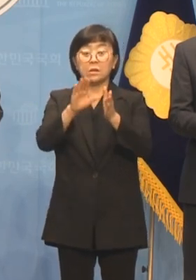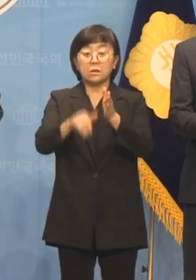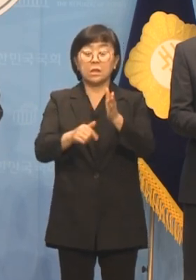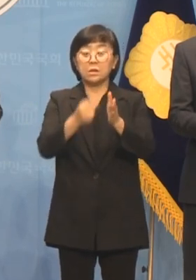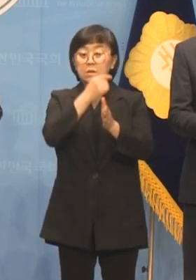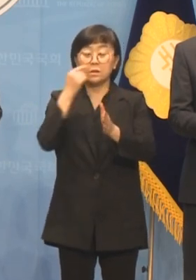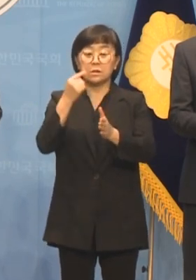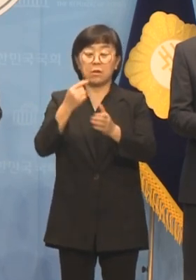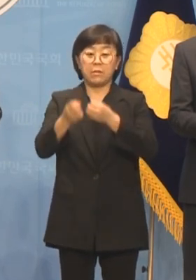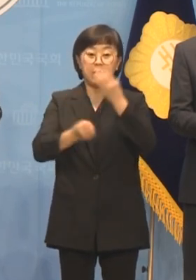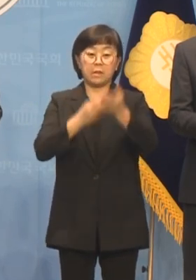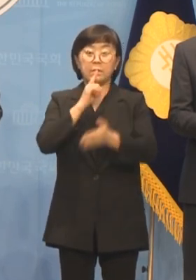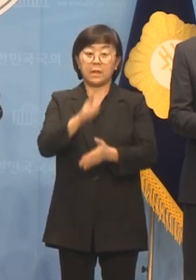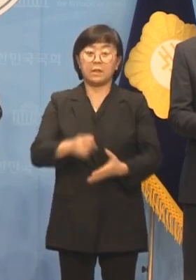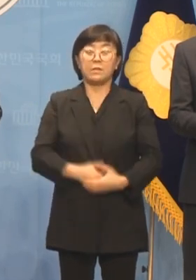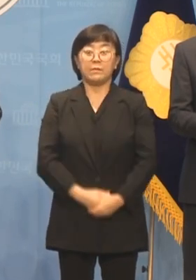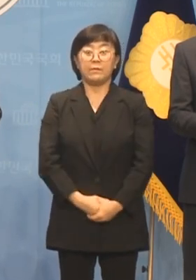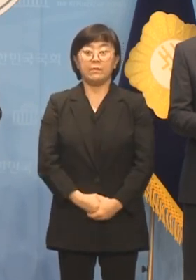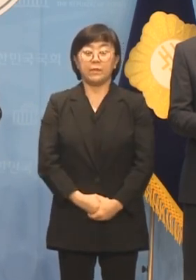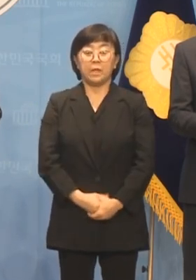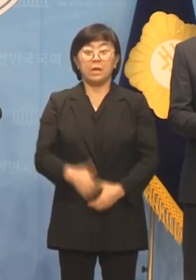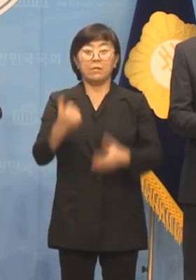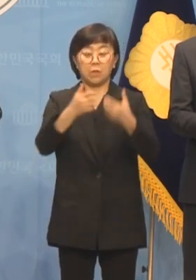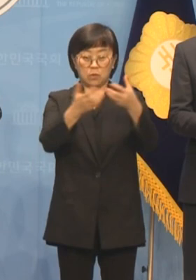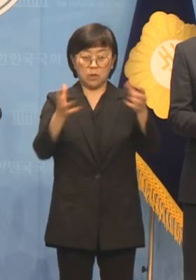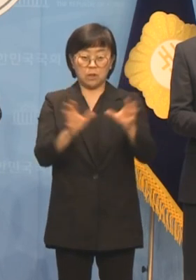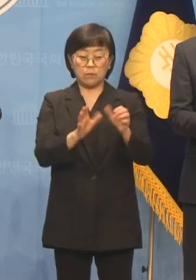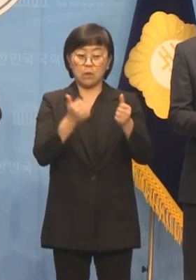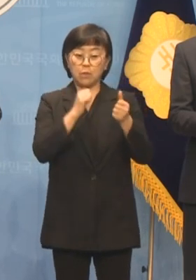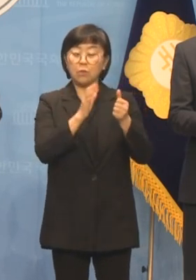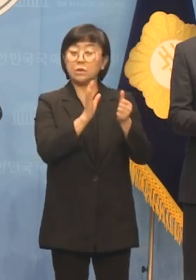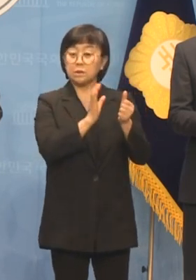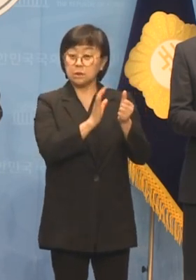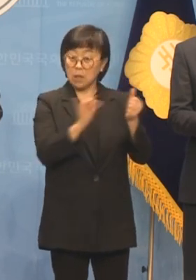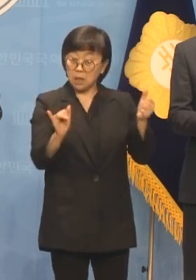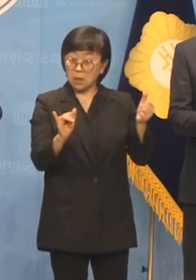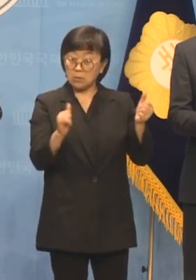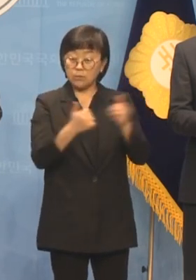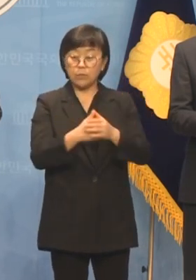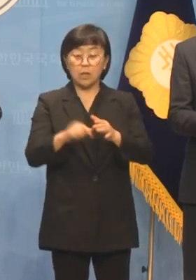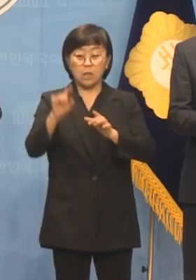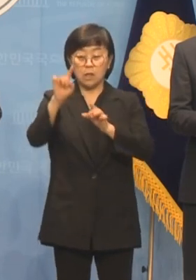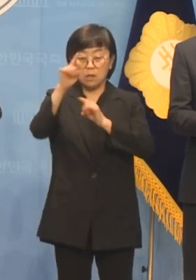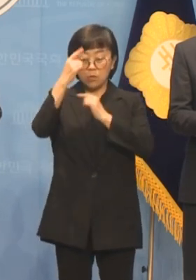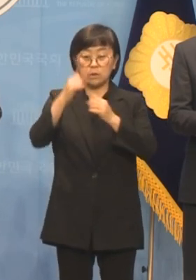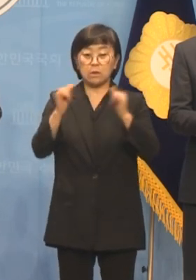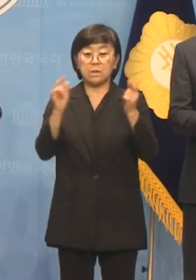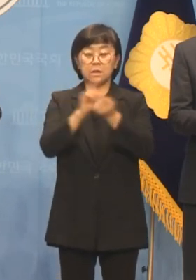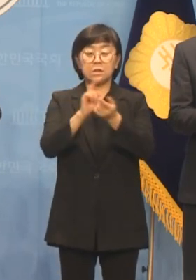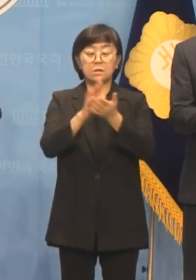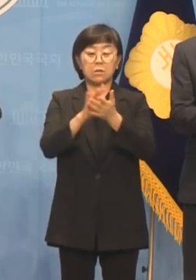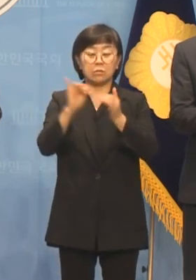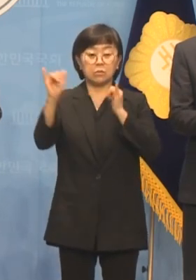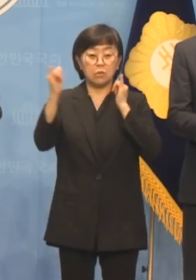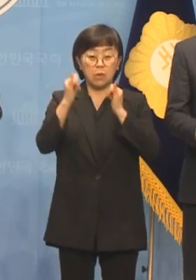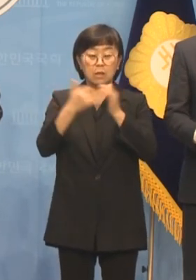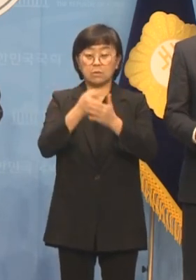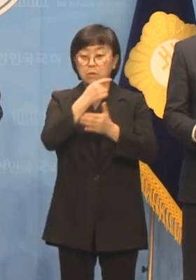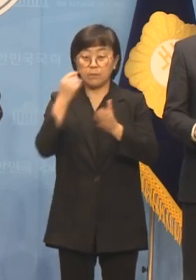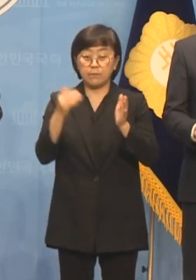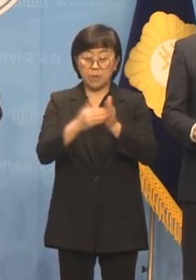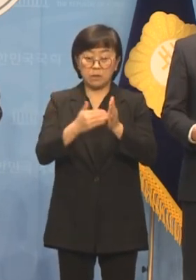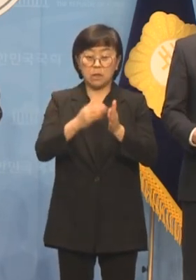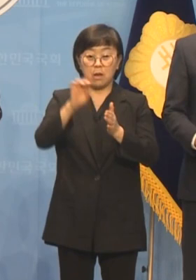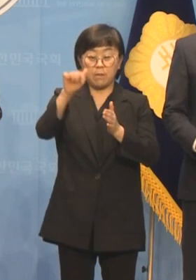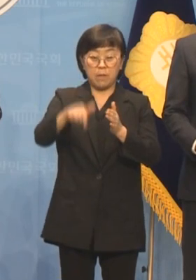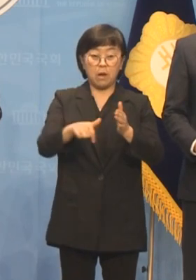하였다고 판단하고 있다. 실제 변호인단의 담당 변호사조차도 이모 씨와 직접 통화하여 사실관계를 확인하였고 박모